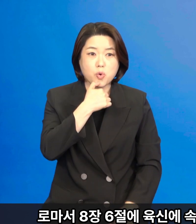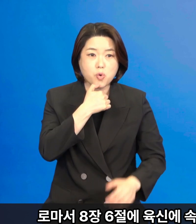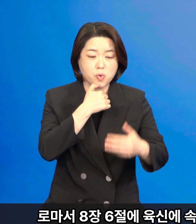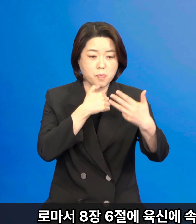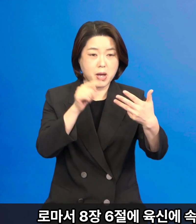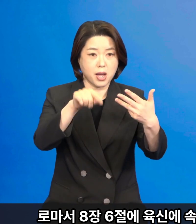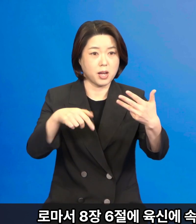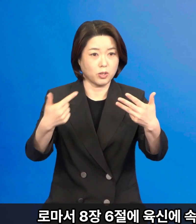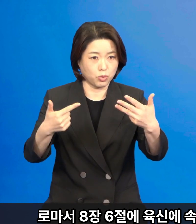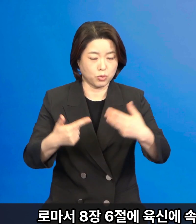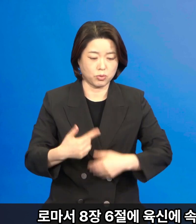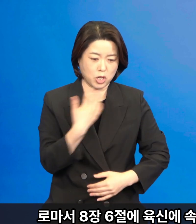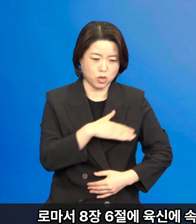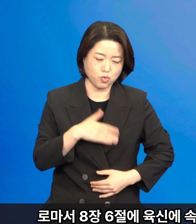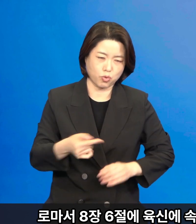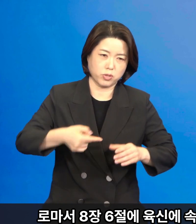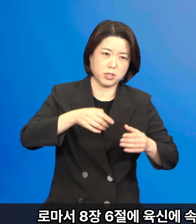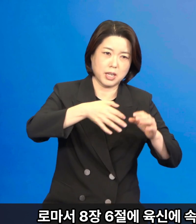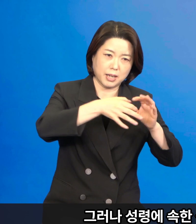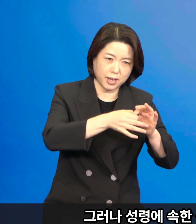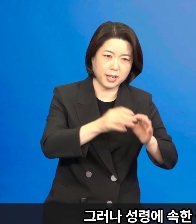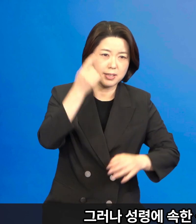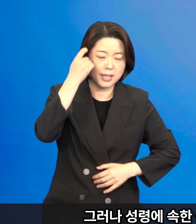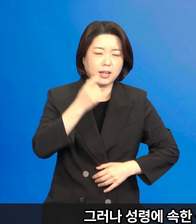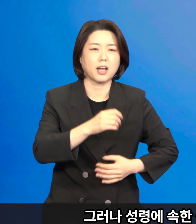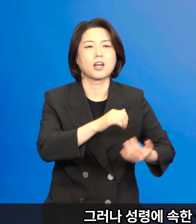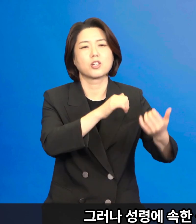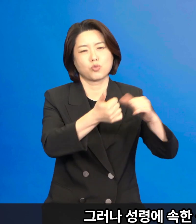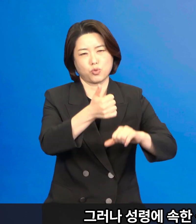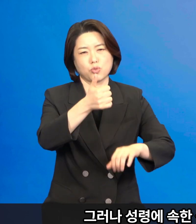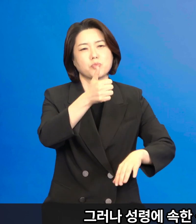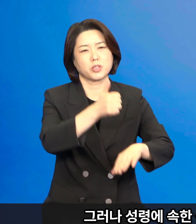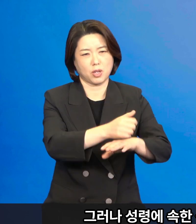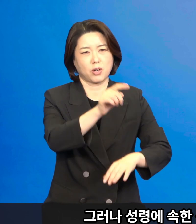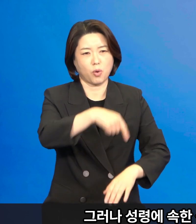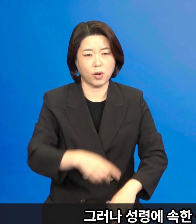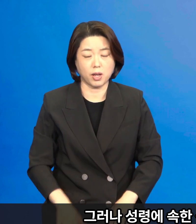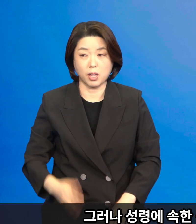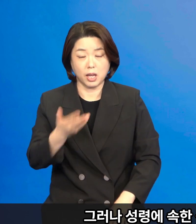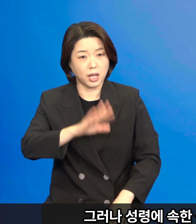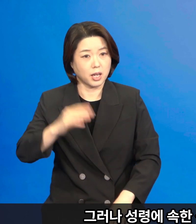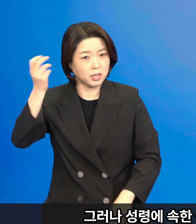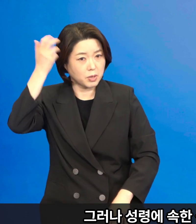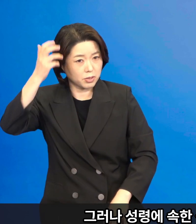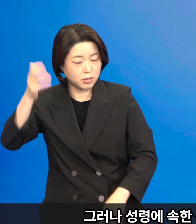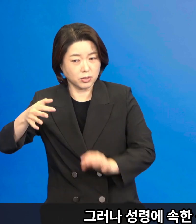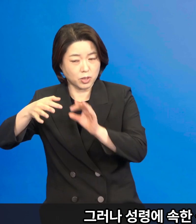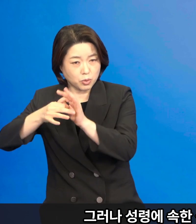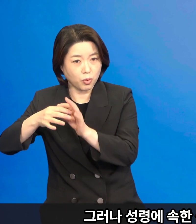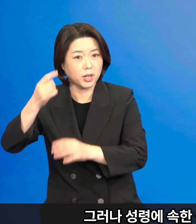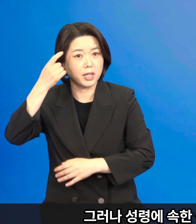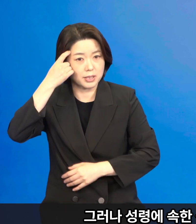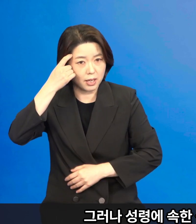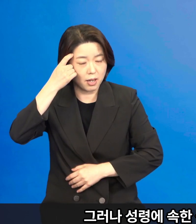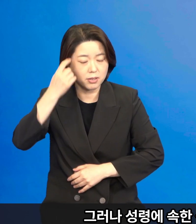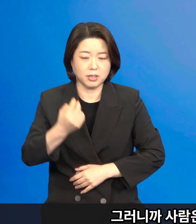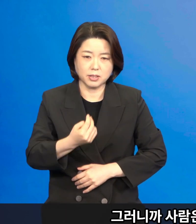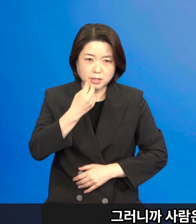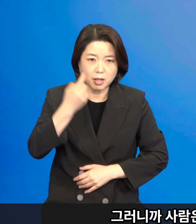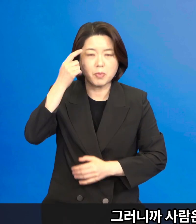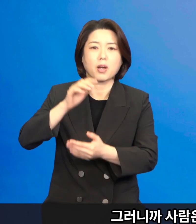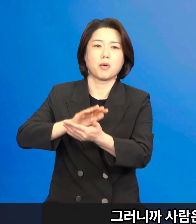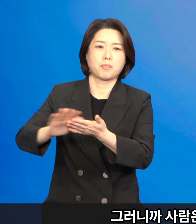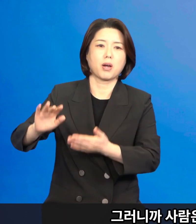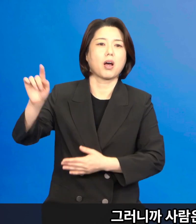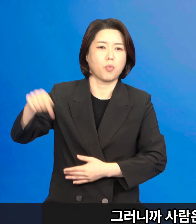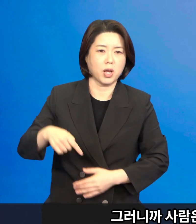속한 생각은 죽음이라고 분명히 말씀하죠. 그러나 성령에 속한 생각은 생명과 평화라는 겁니다. 그러니까